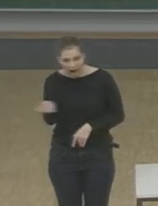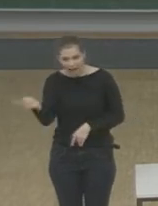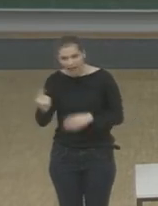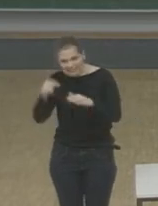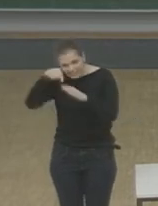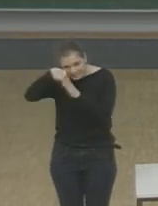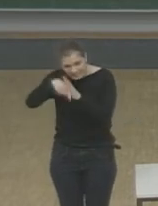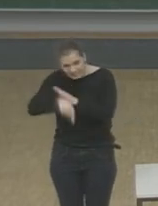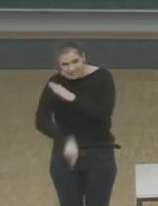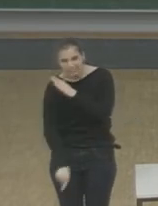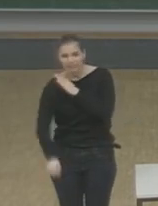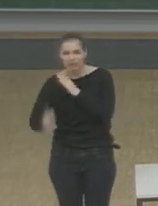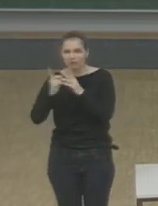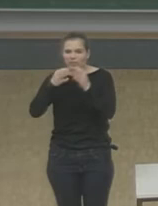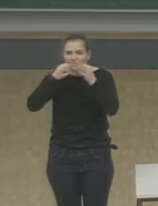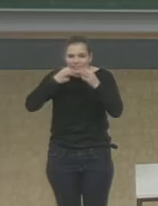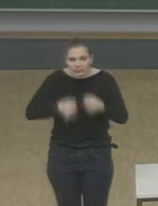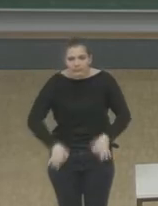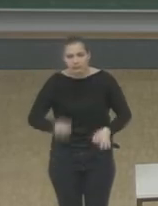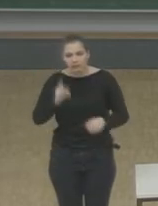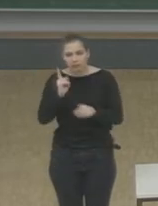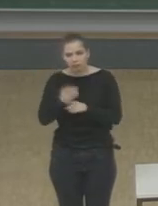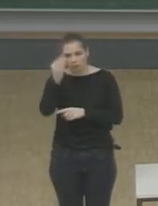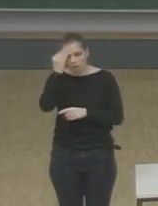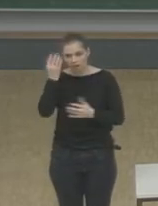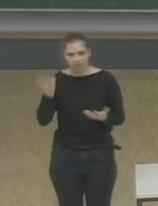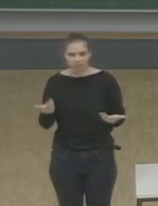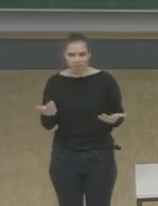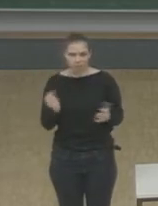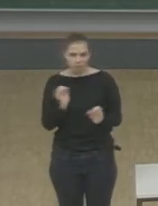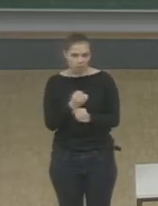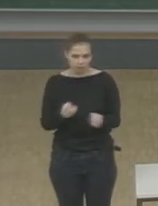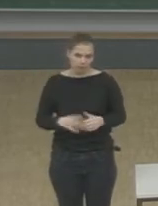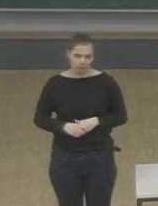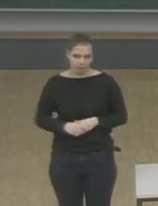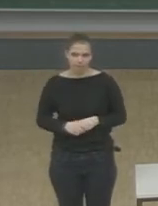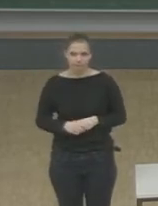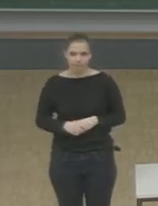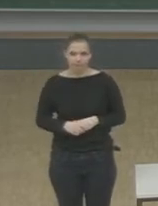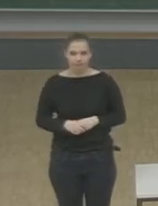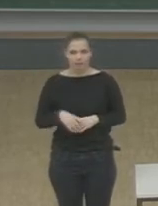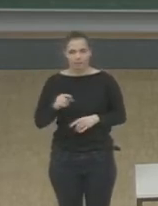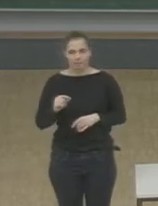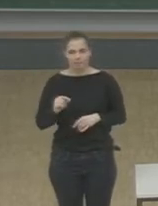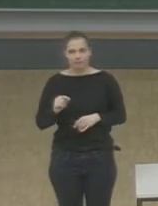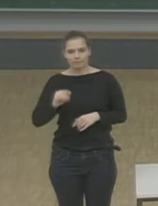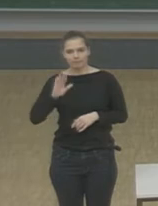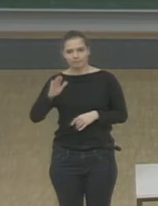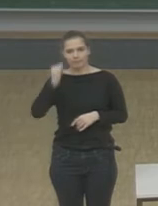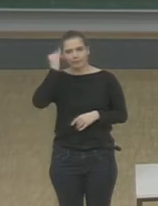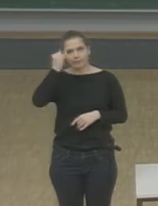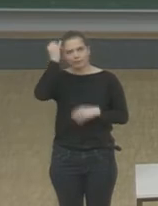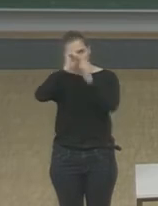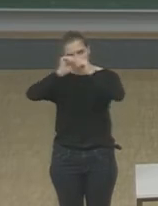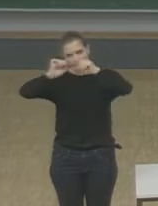möglich und so proportionierlich wie möglich ausbilden. Welchen Zweck konnte so eine Idealvorstellung dann vor